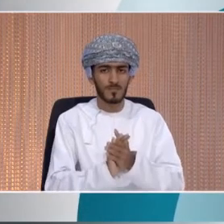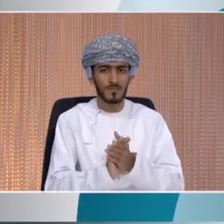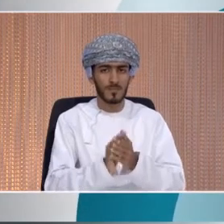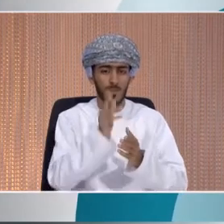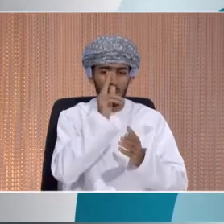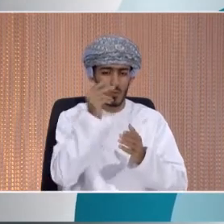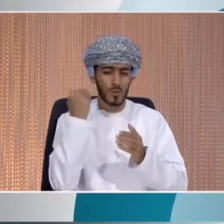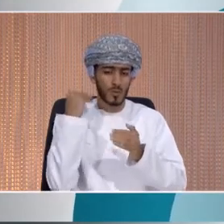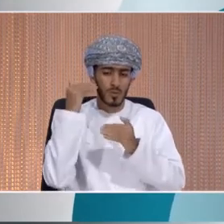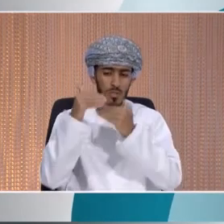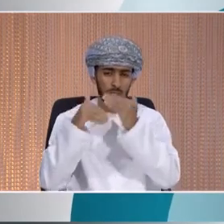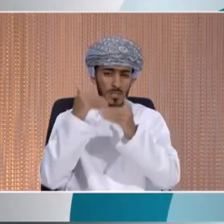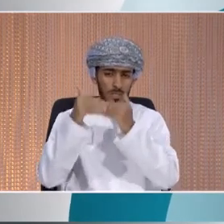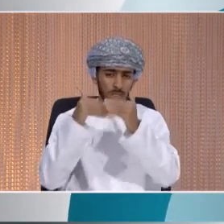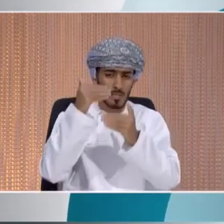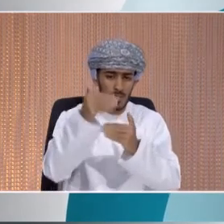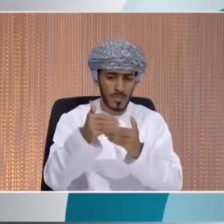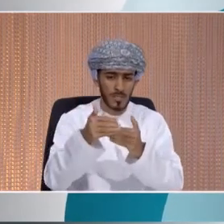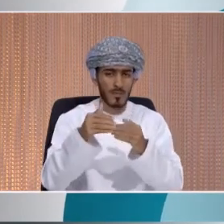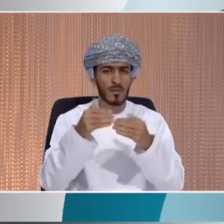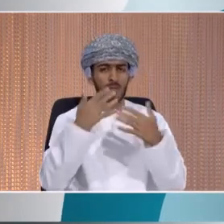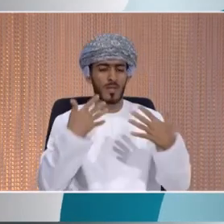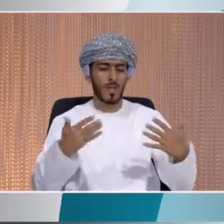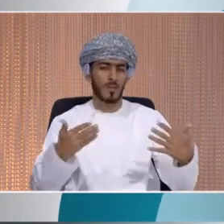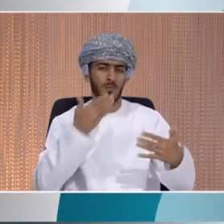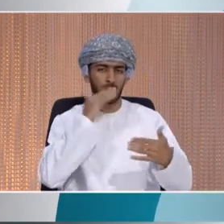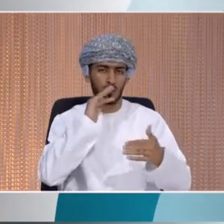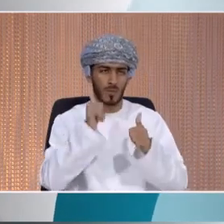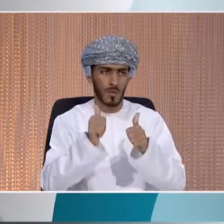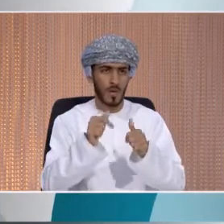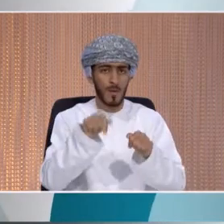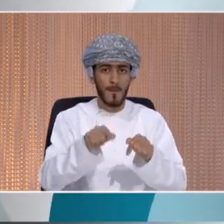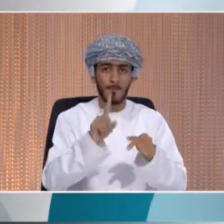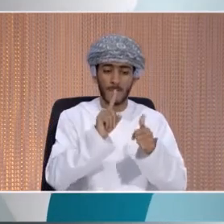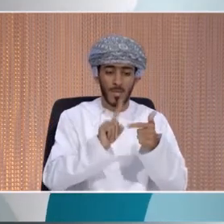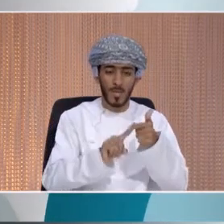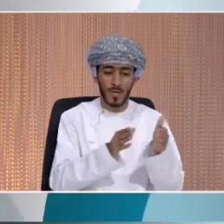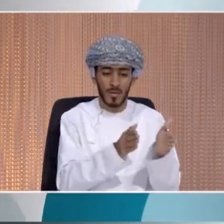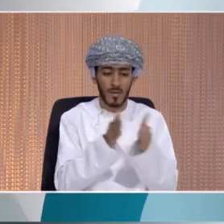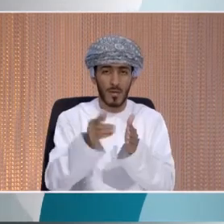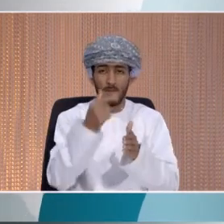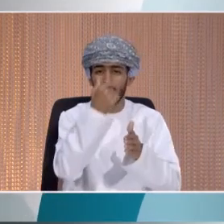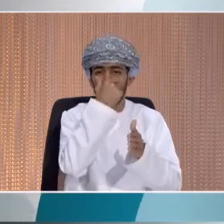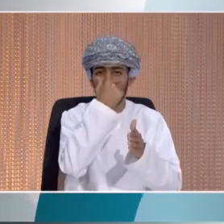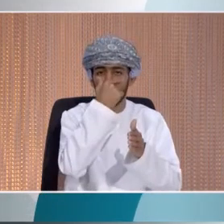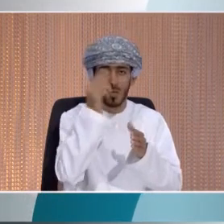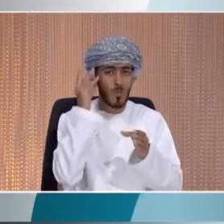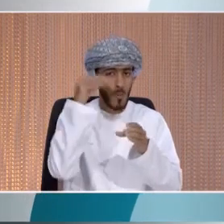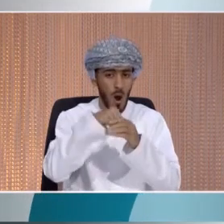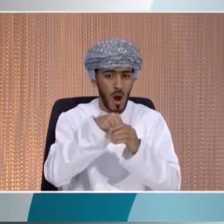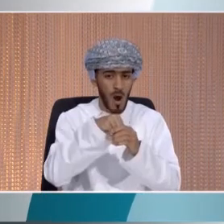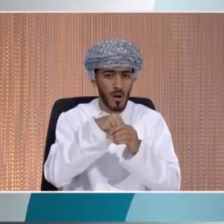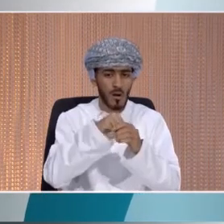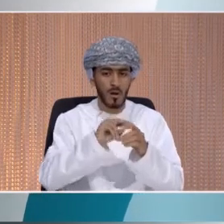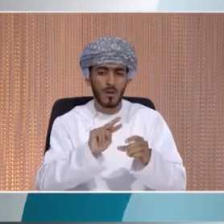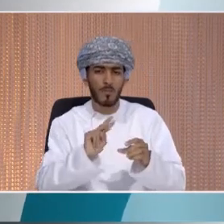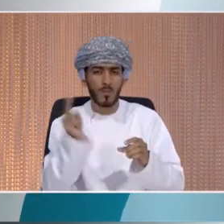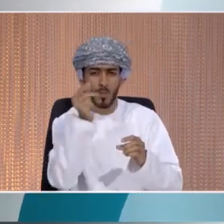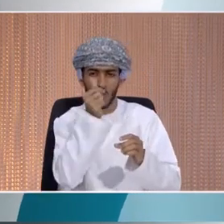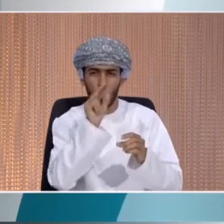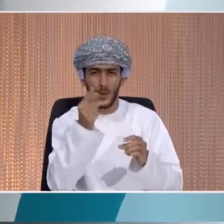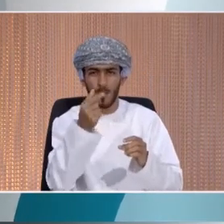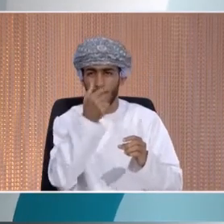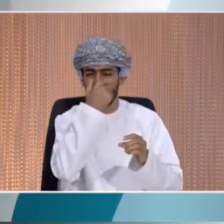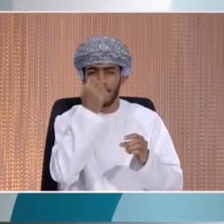الفترة القديمة جدا. أما بالنسبة للإعاقة البصرية، هنا الأمر يختلف. النساء من ذوي